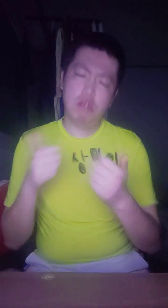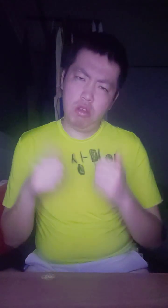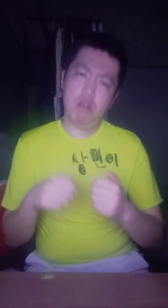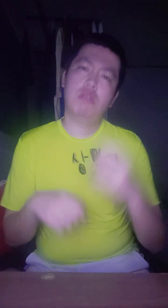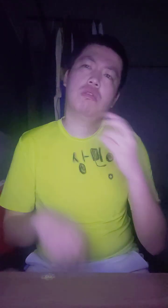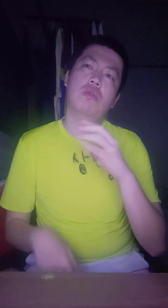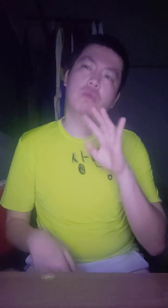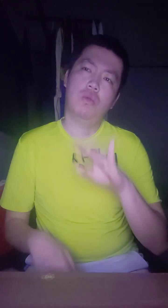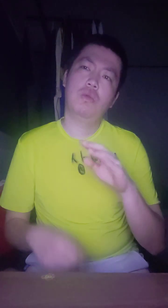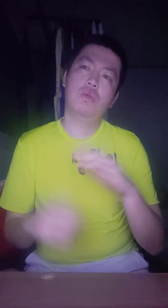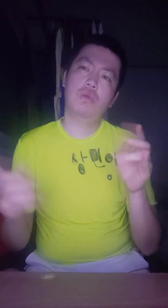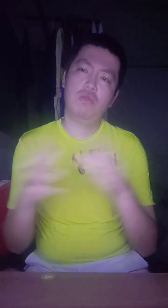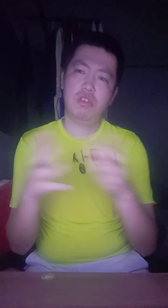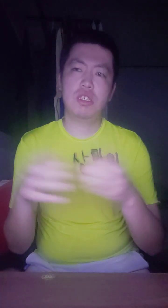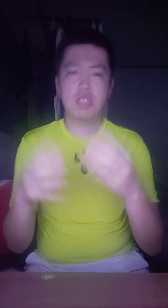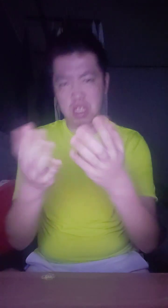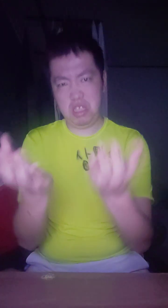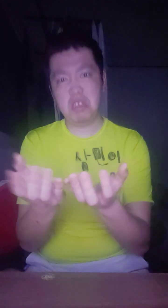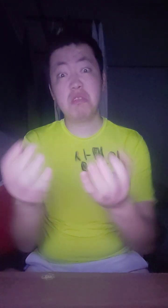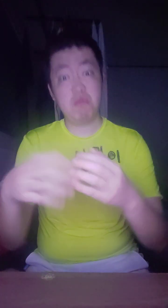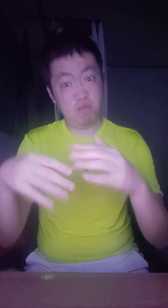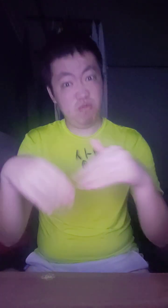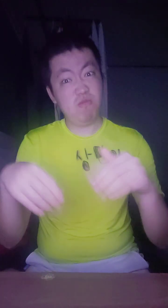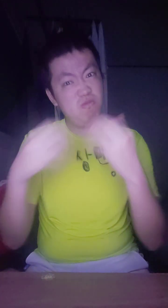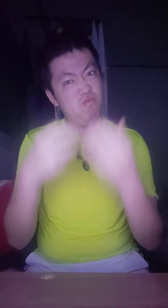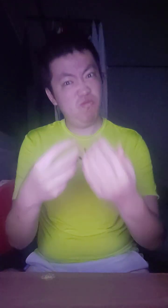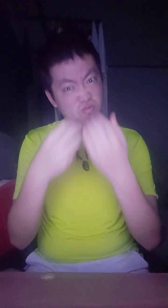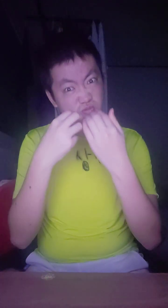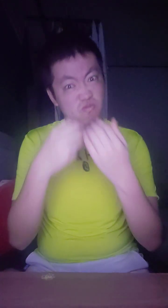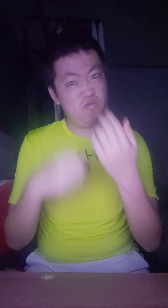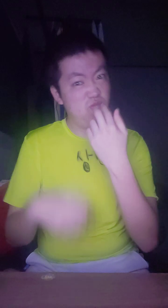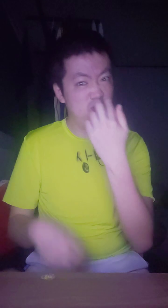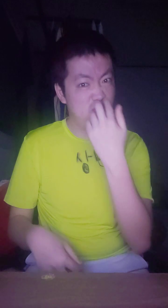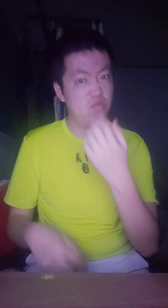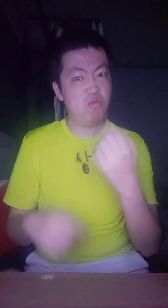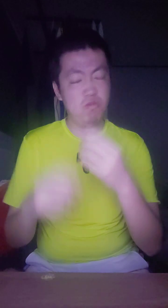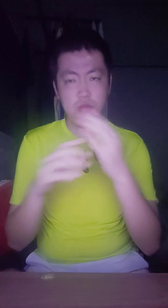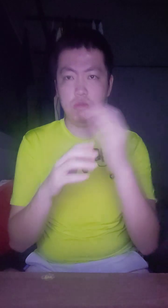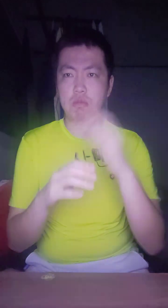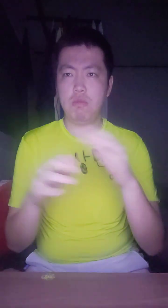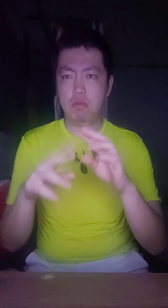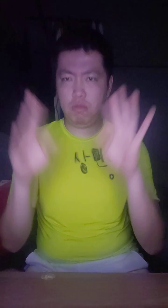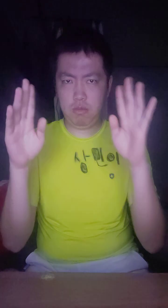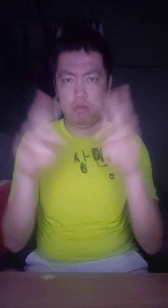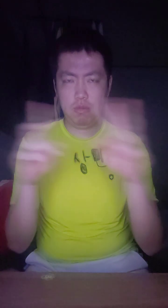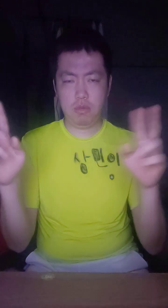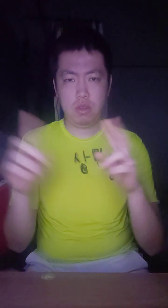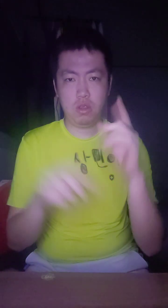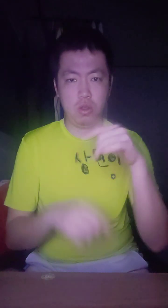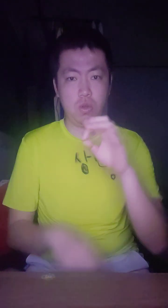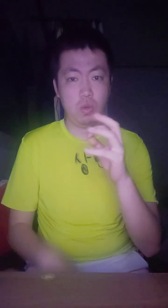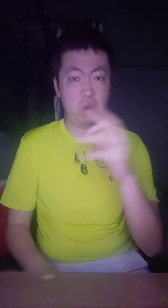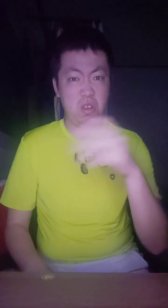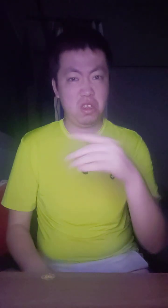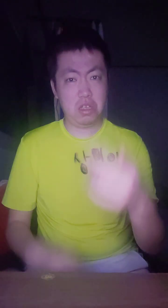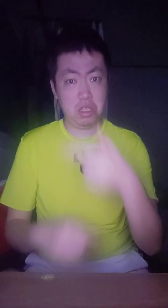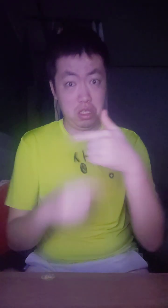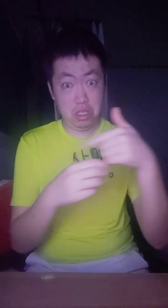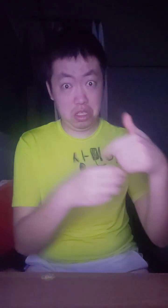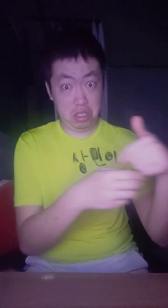시간대는 오수 처리장 탱크에 공기를 불어넣는 공기 공급 장치가 작동하는 시간. 공기가 들어가면서 탱크